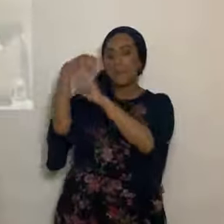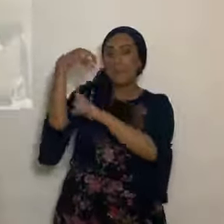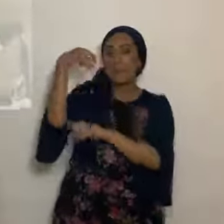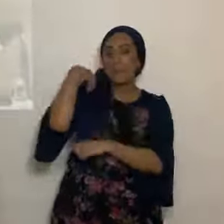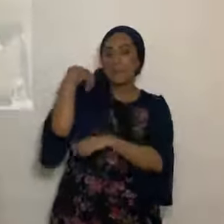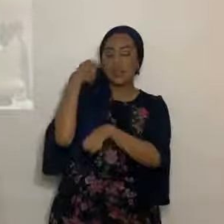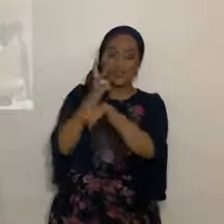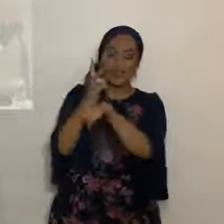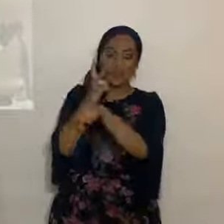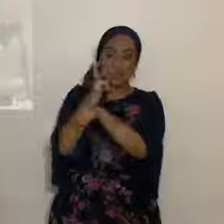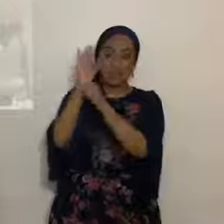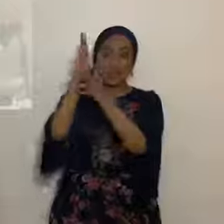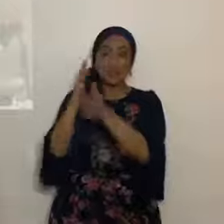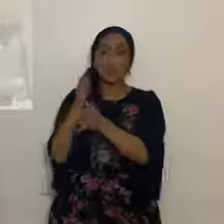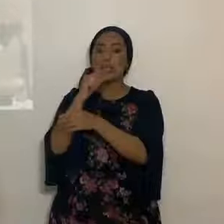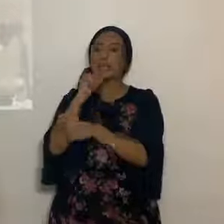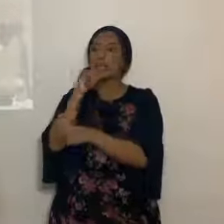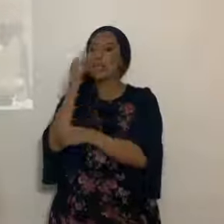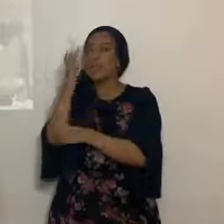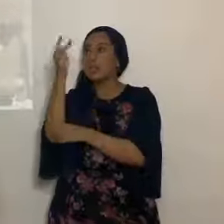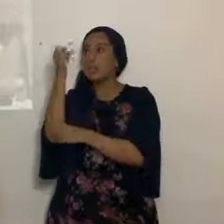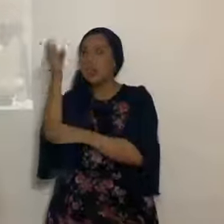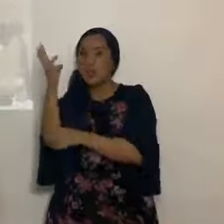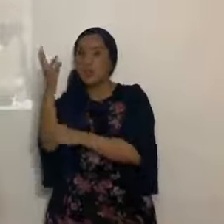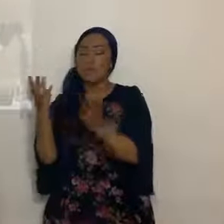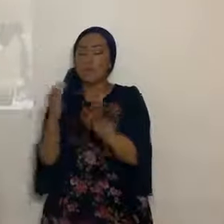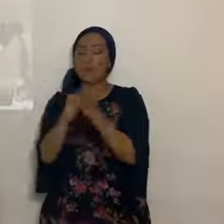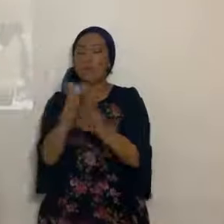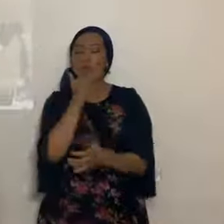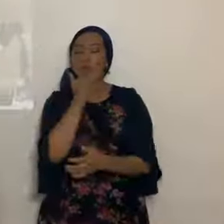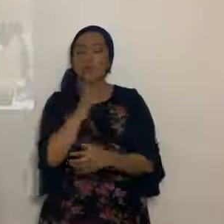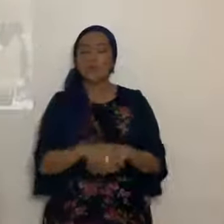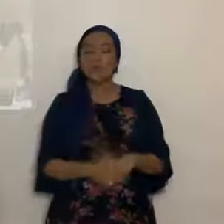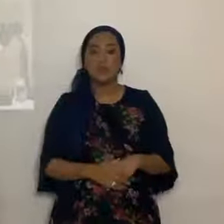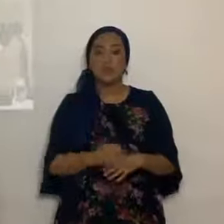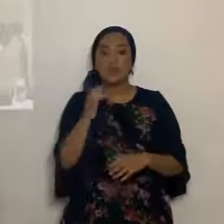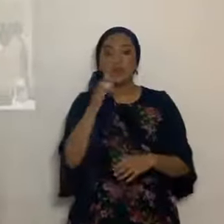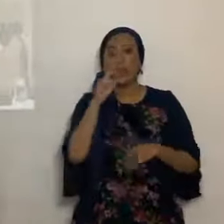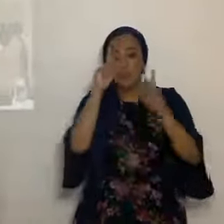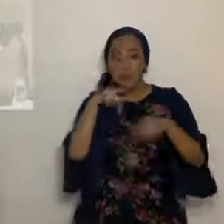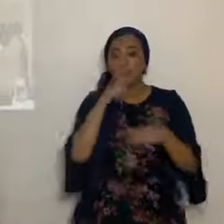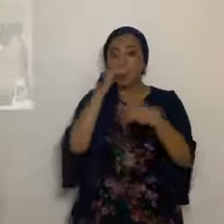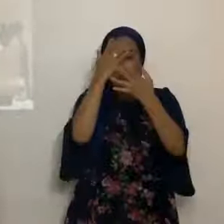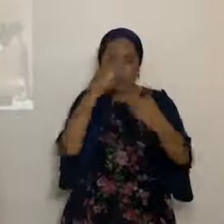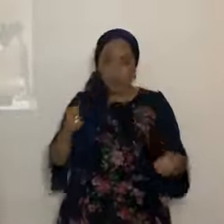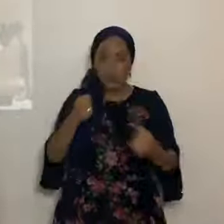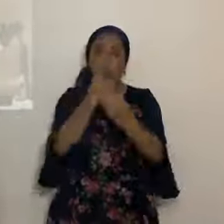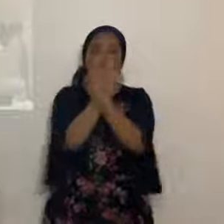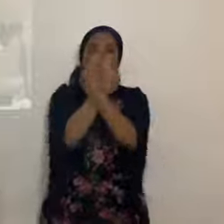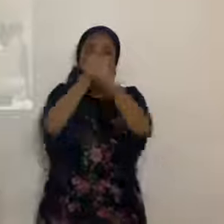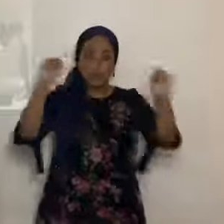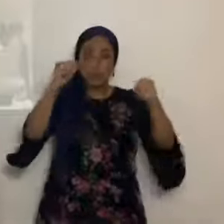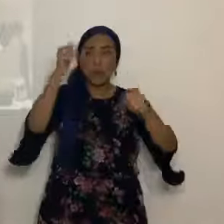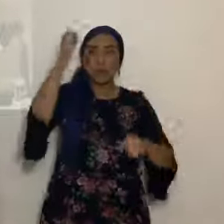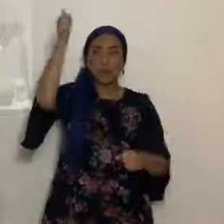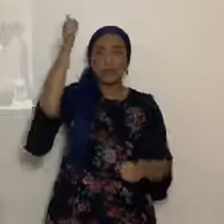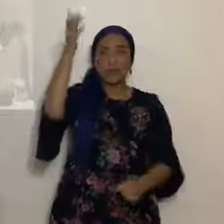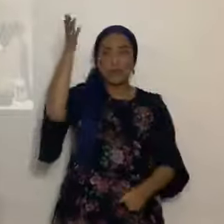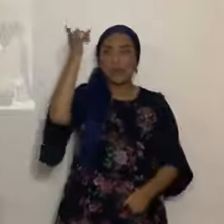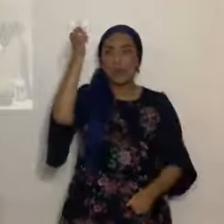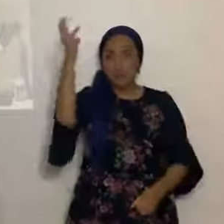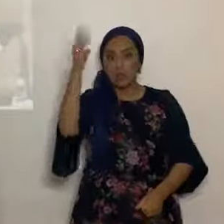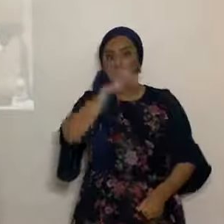líder de una Keilah y no mirar a Yahshua Mashiach. Entonces, el que sana, el que liberta, el que salva es Yahshua